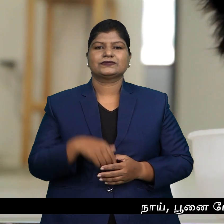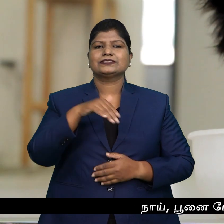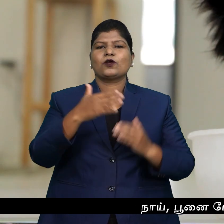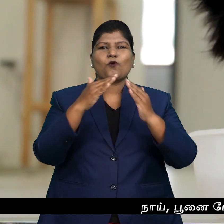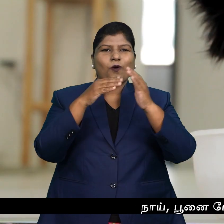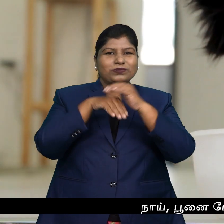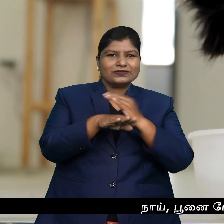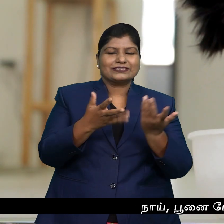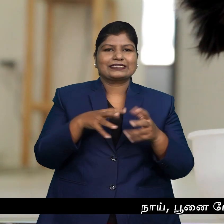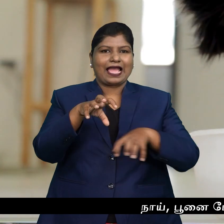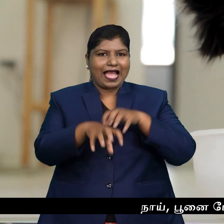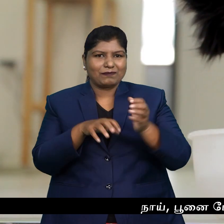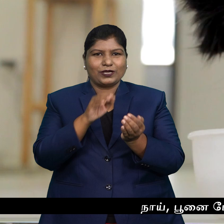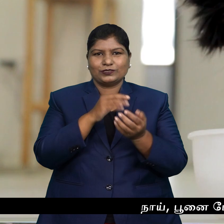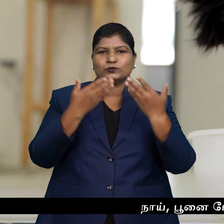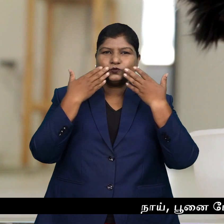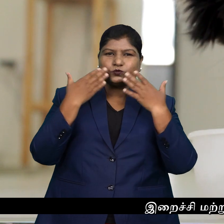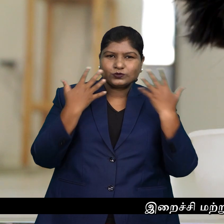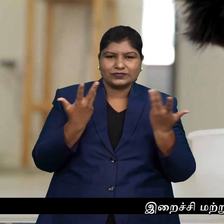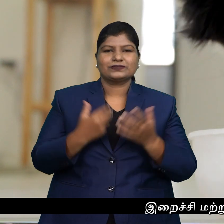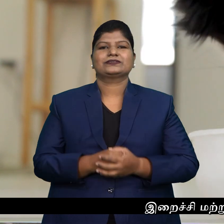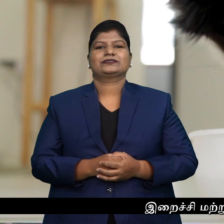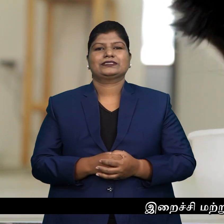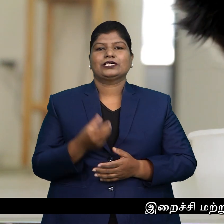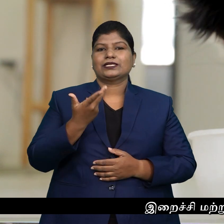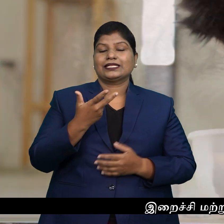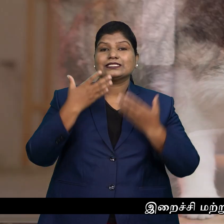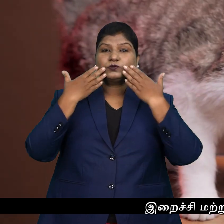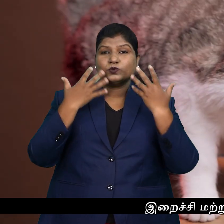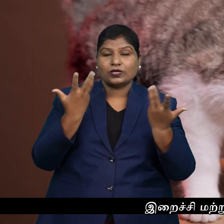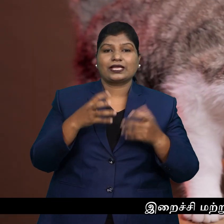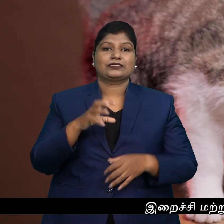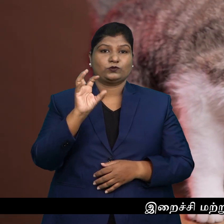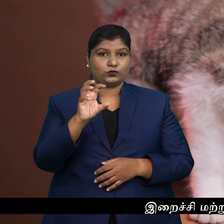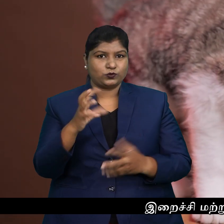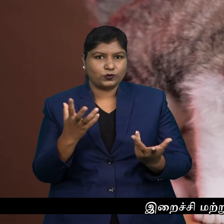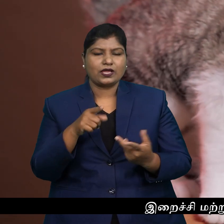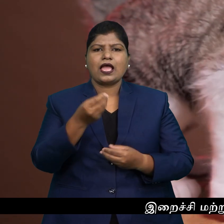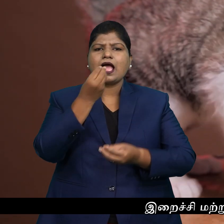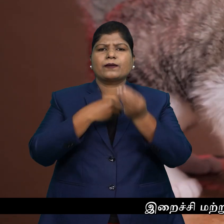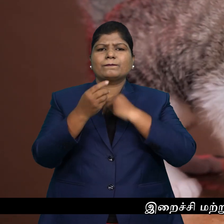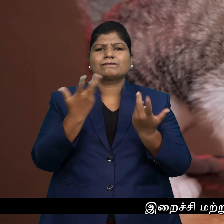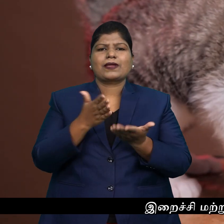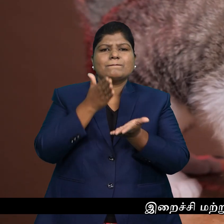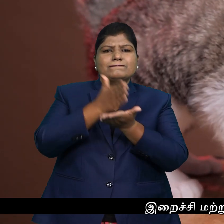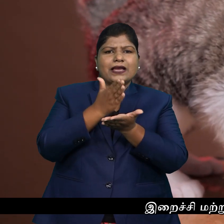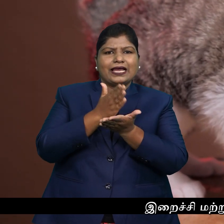நாய், பூனை போன்ற செல்ல பிராணிகள் இறைச்சி மற்றும் பால் சாப்பிடுகின்றன.